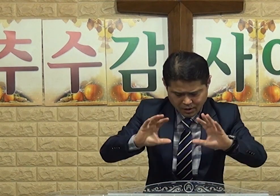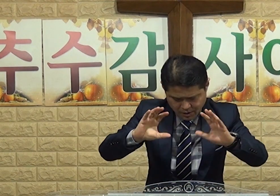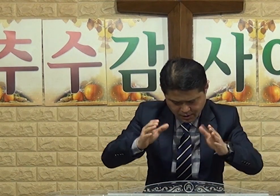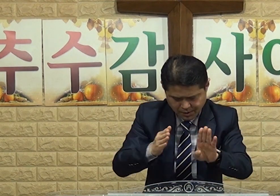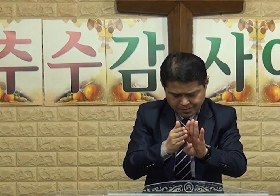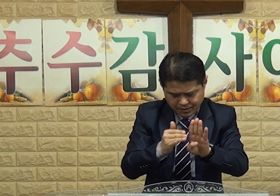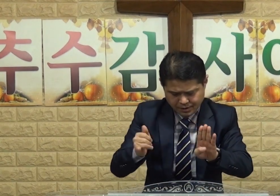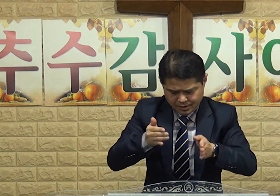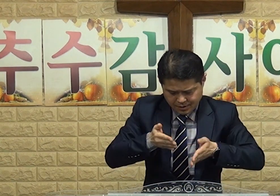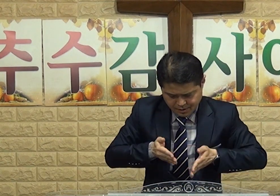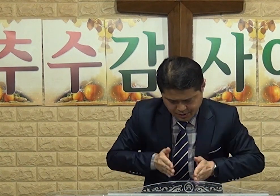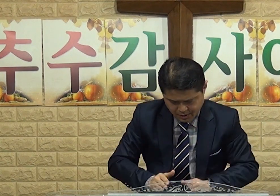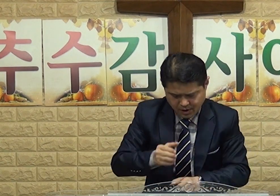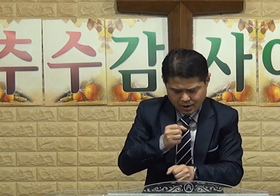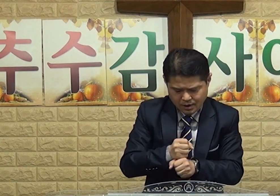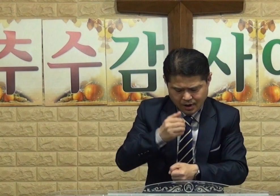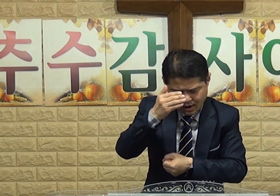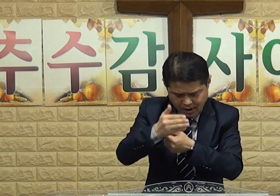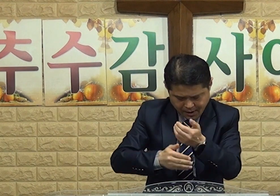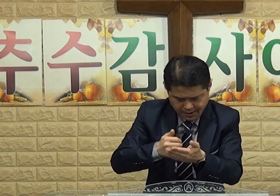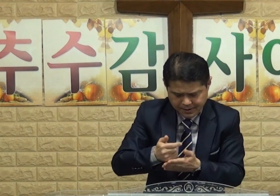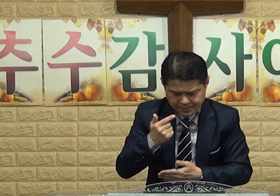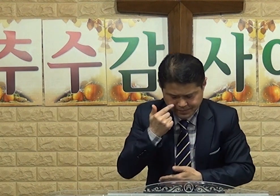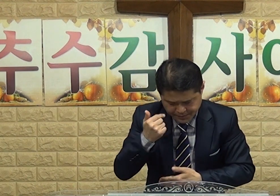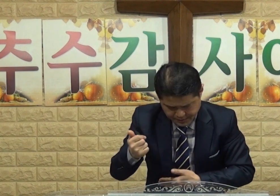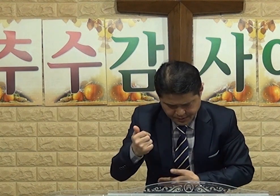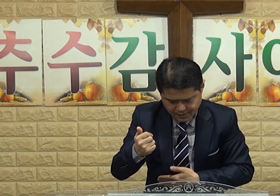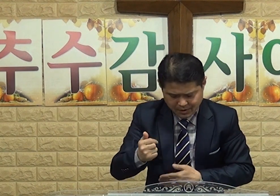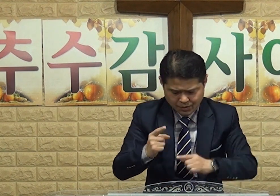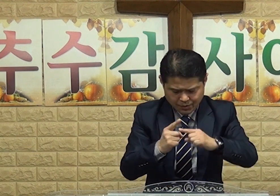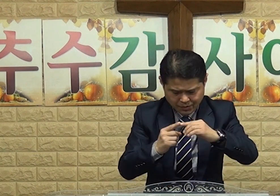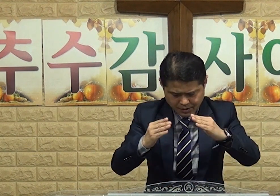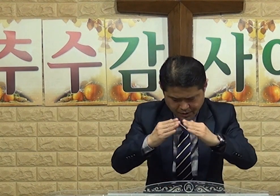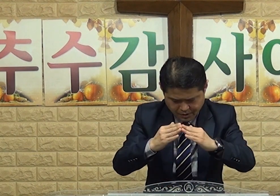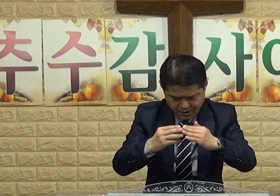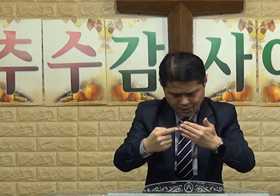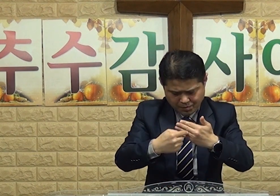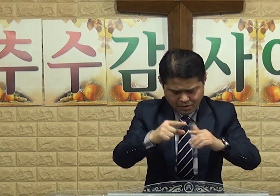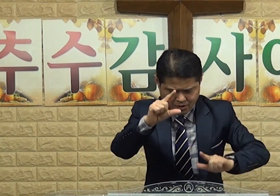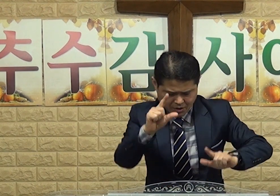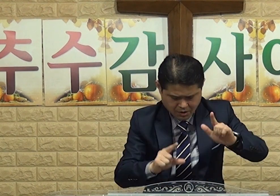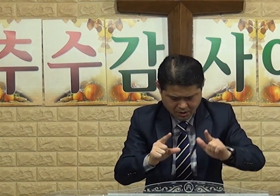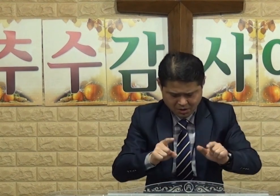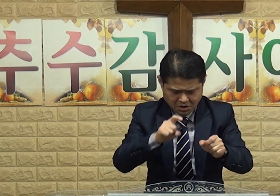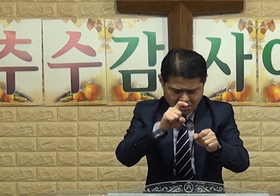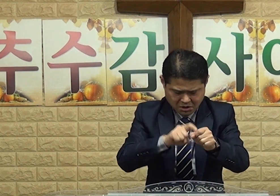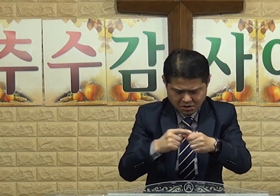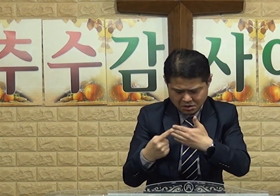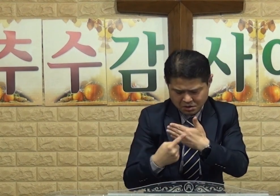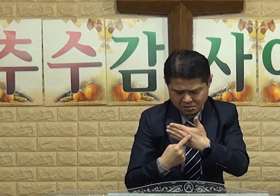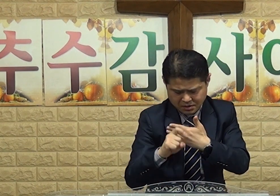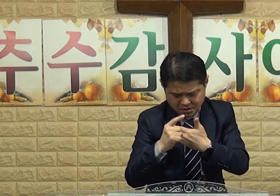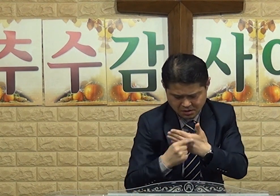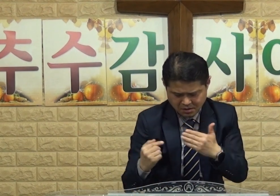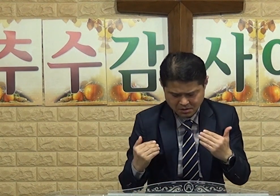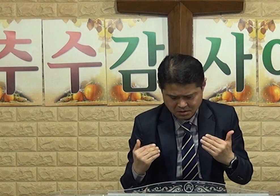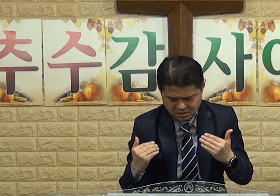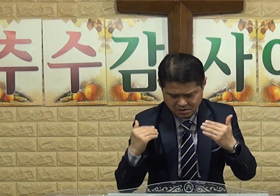충만케 하여 주옵시고 이 백성, 하나님의 백성으로 태어나서 우리 아버지의 교회에 이 겉모습만을